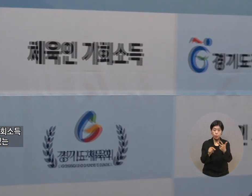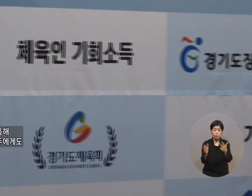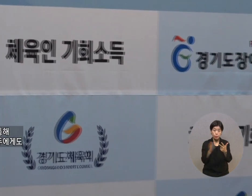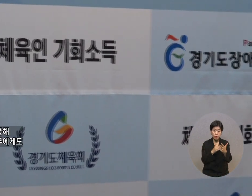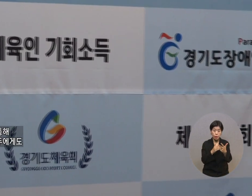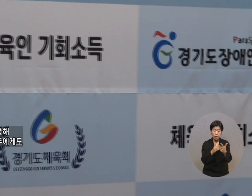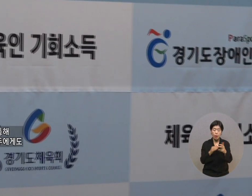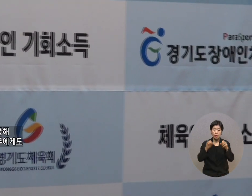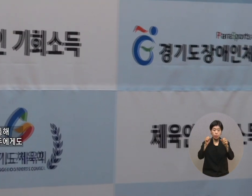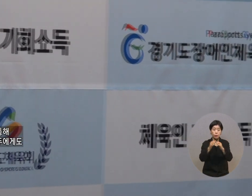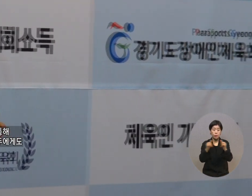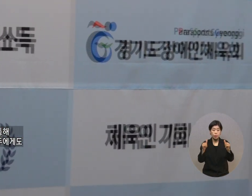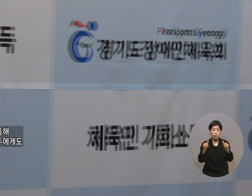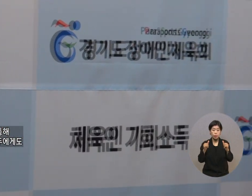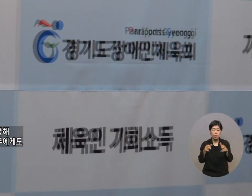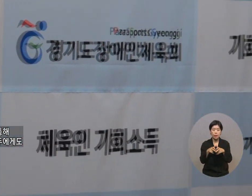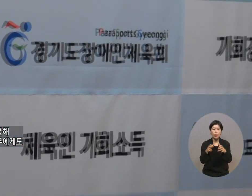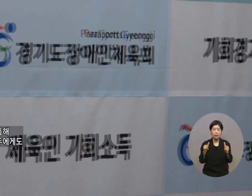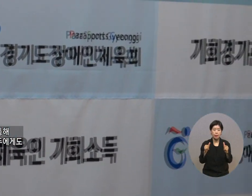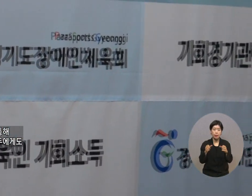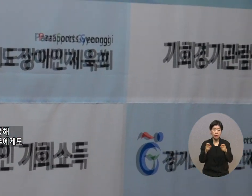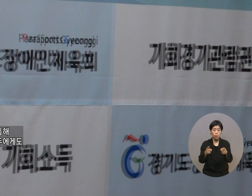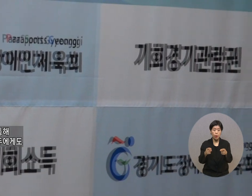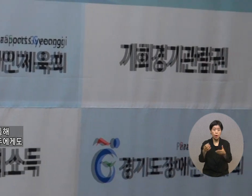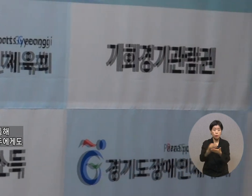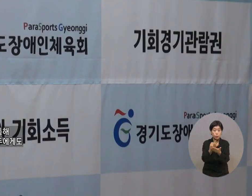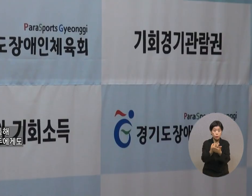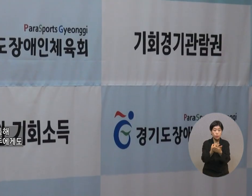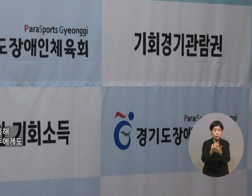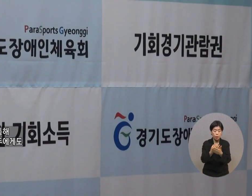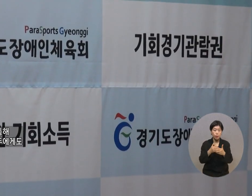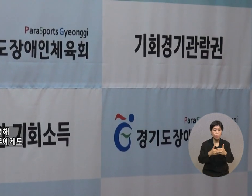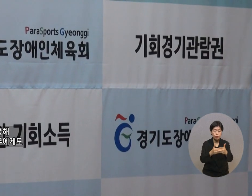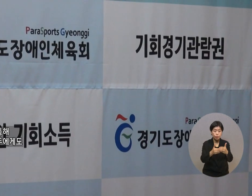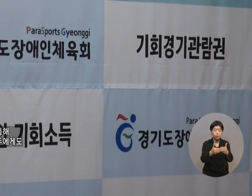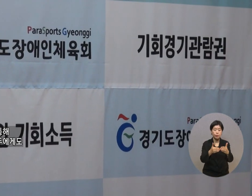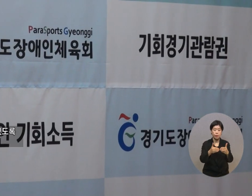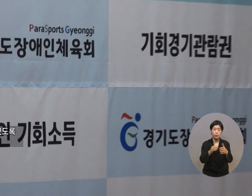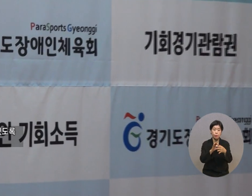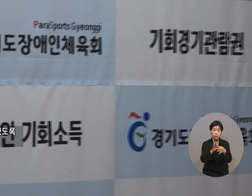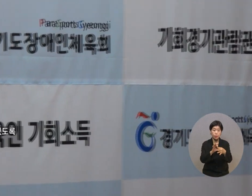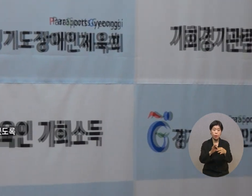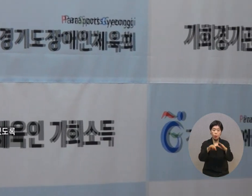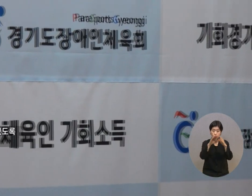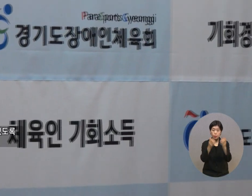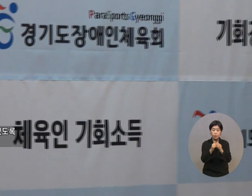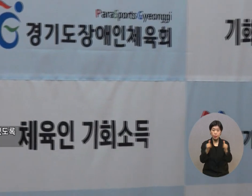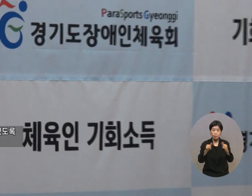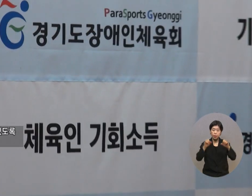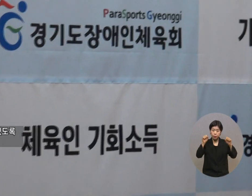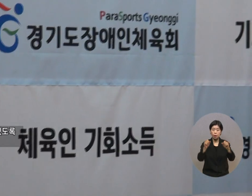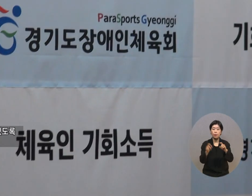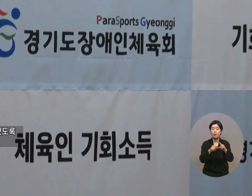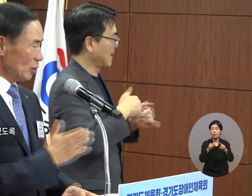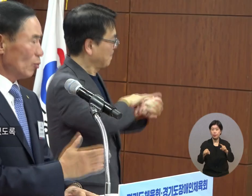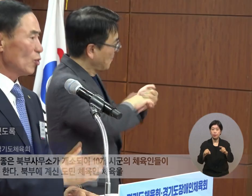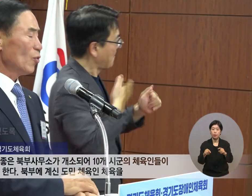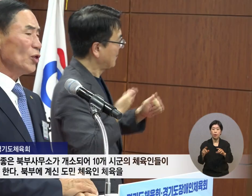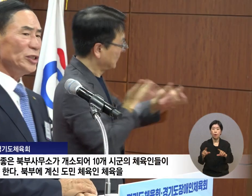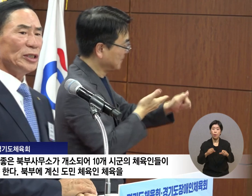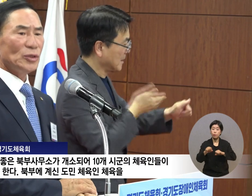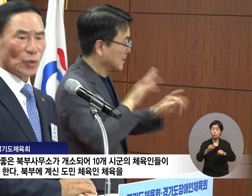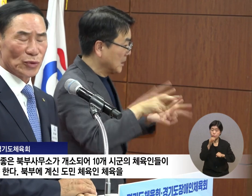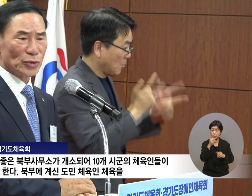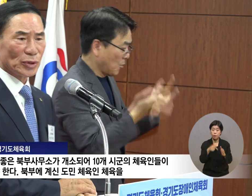있는 장애인 기회소득 시행을 통해 생활체육인과 장애인 모두에게도 체육인으로 활동할 수 있도록 지원하고 있습니다.